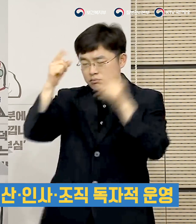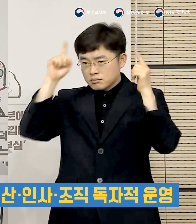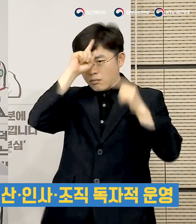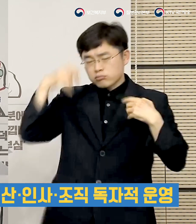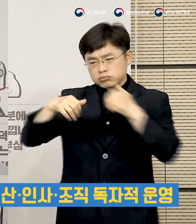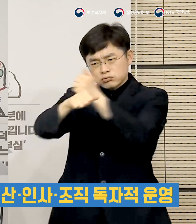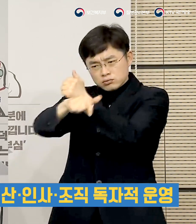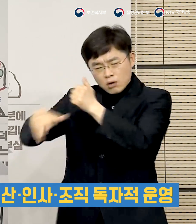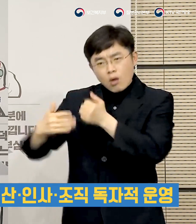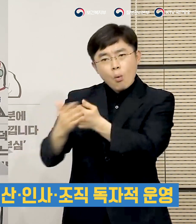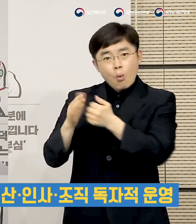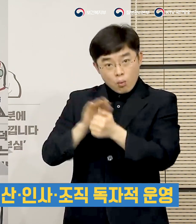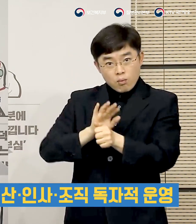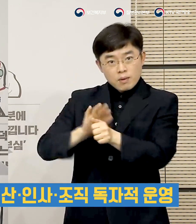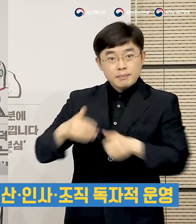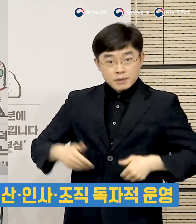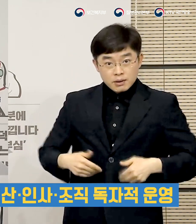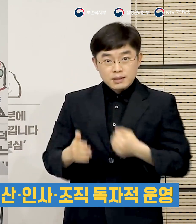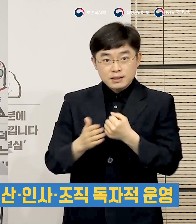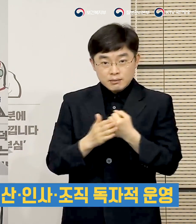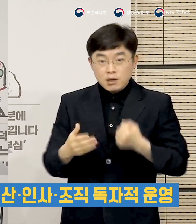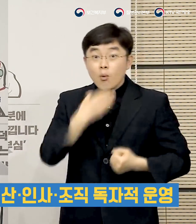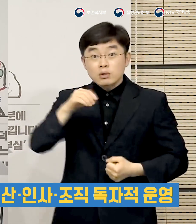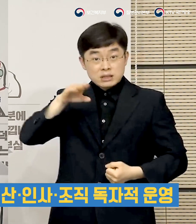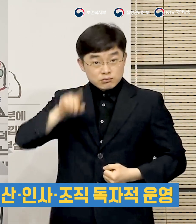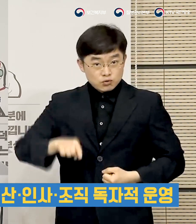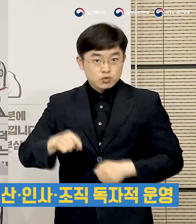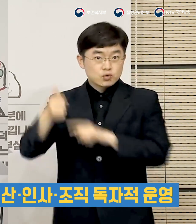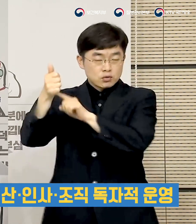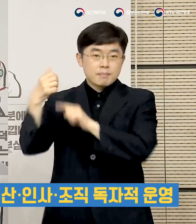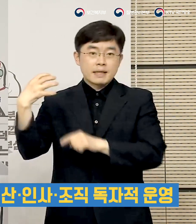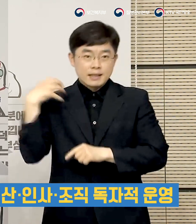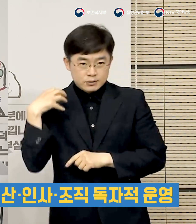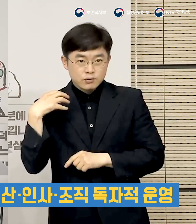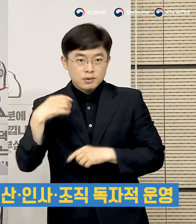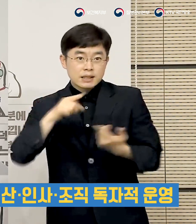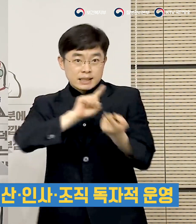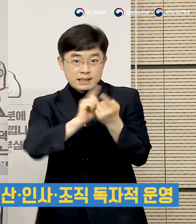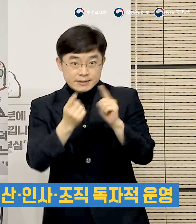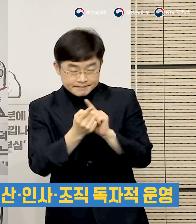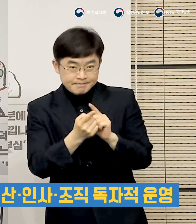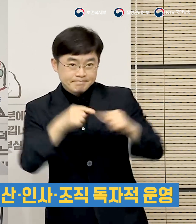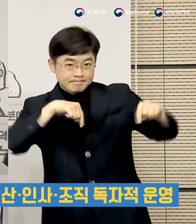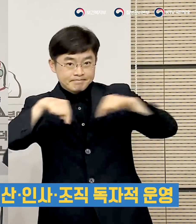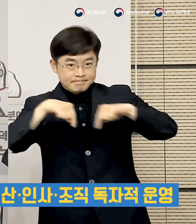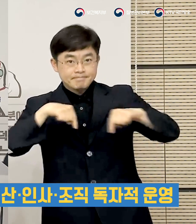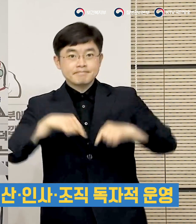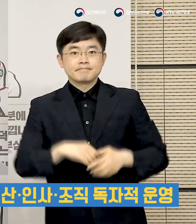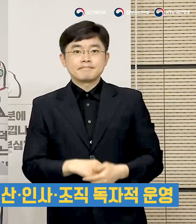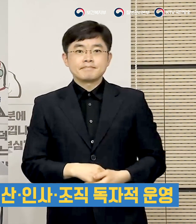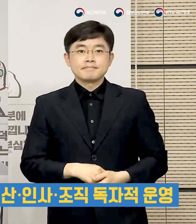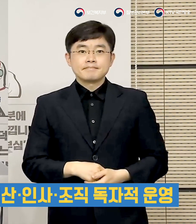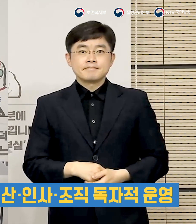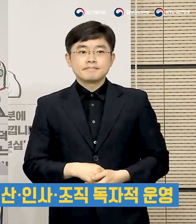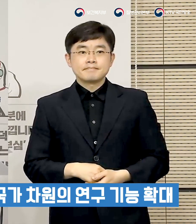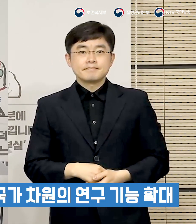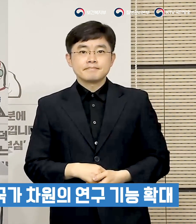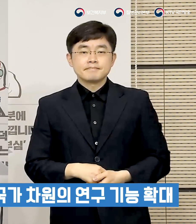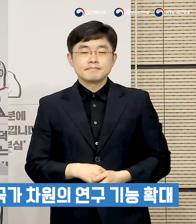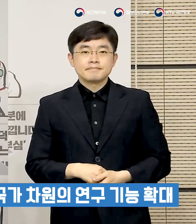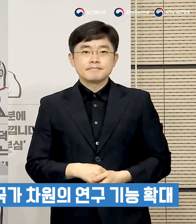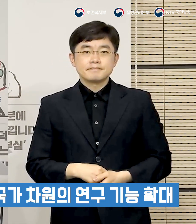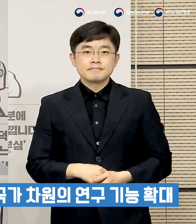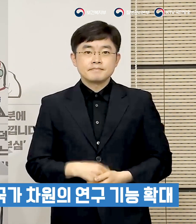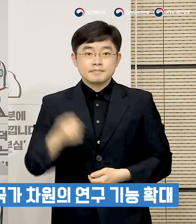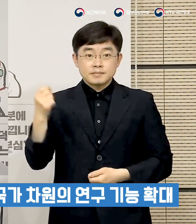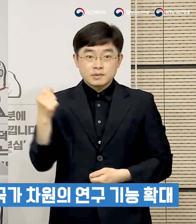보건의료 체계와 밀접한 관련이 있는 기능은 효율적 업무 추진을 위해서 보건복지부에서 계속 수행합니다.